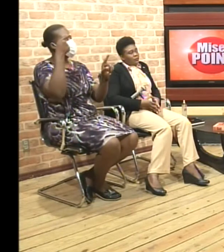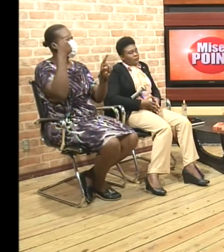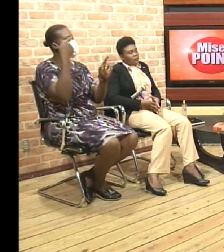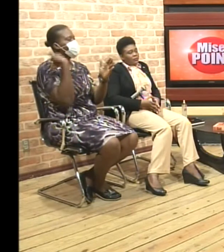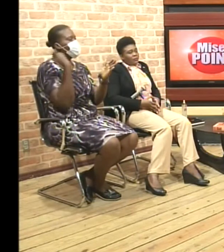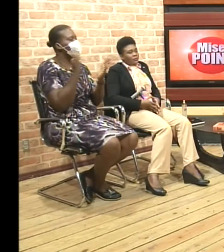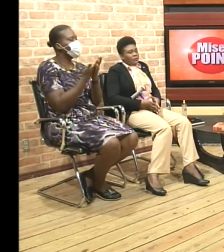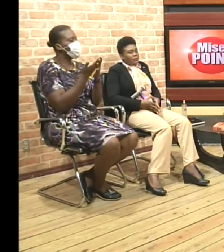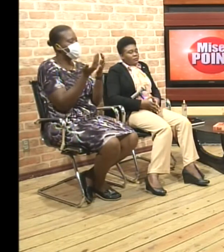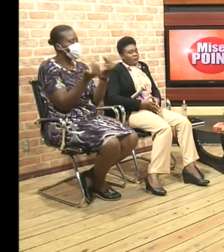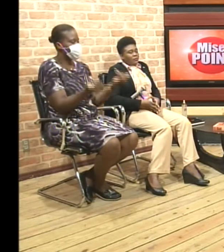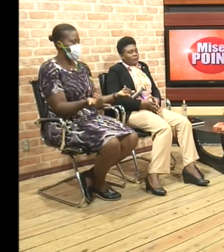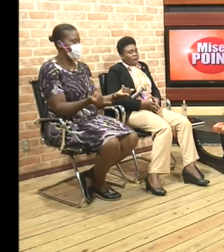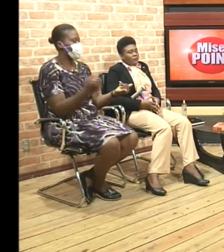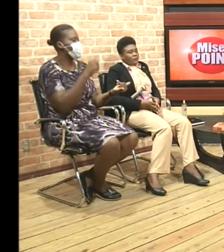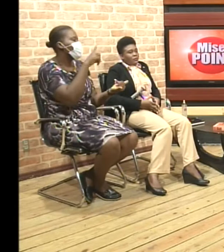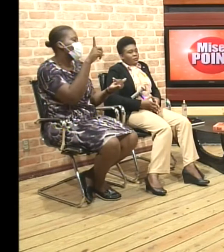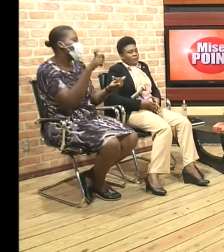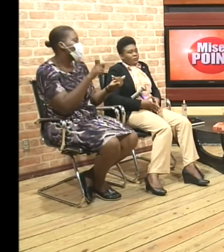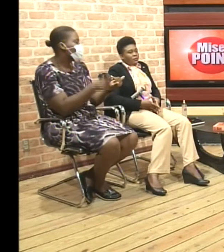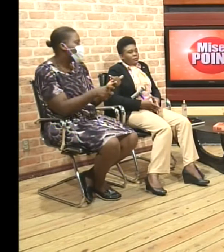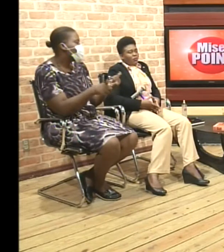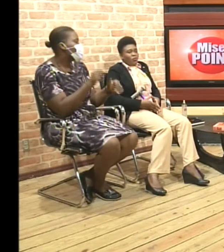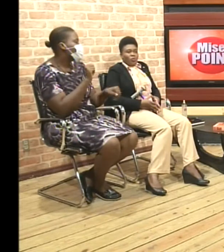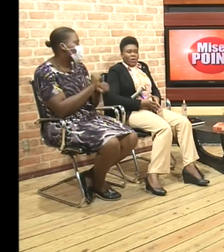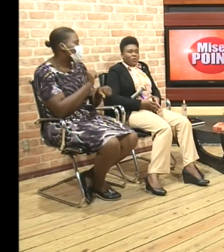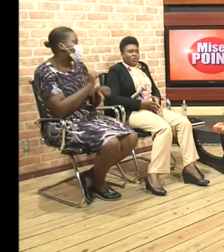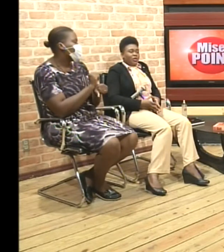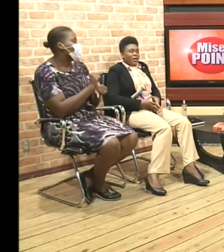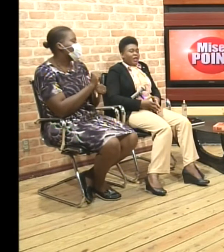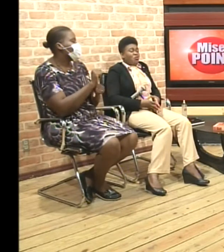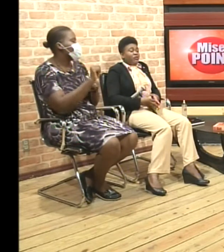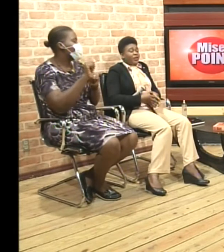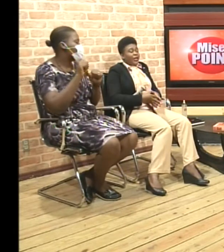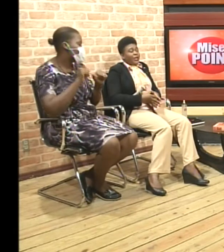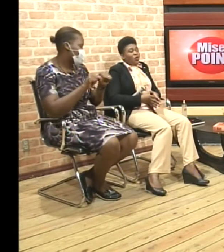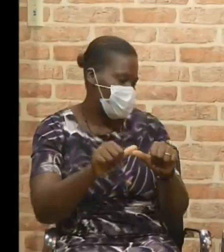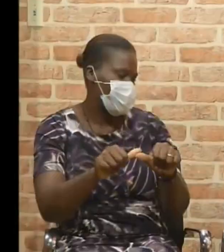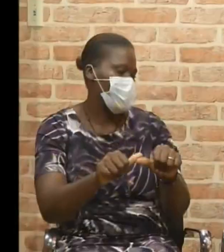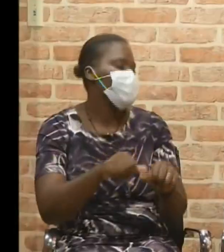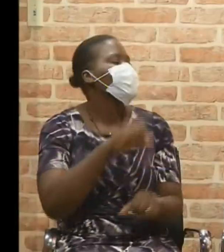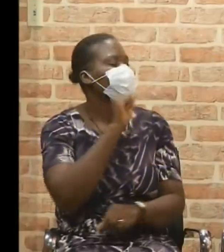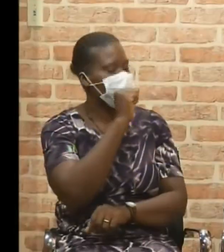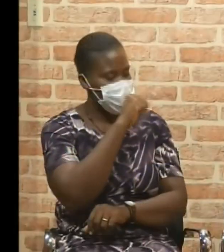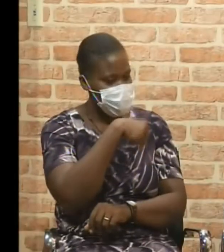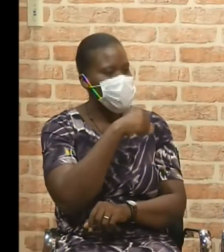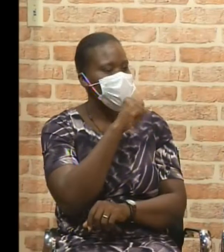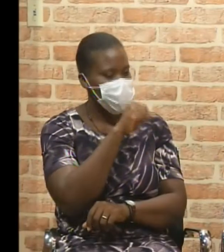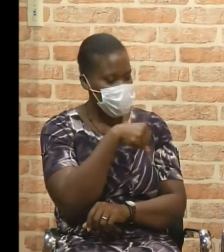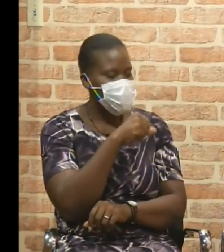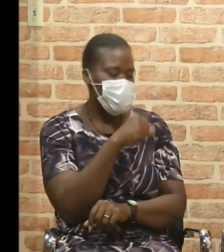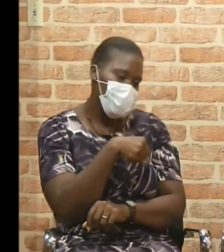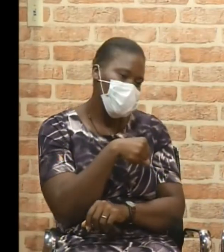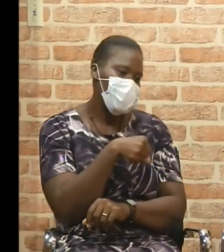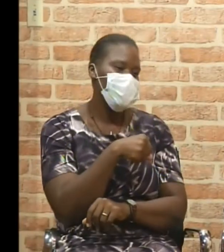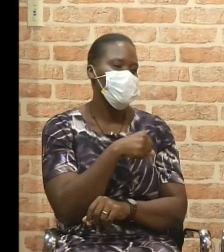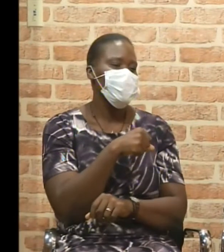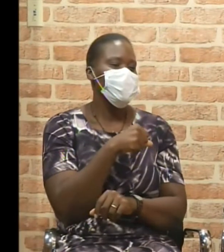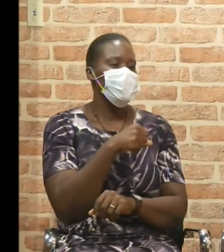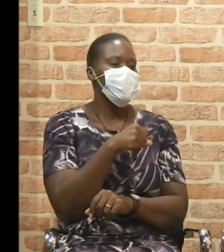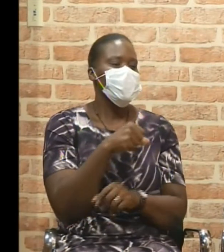commencez et arriver dans ce discours-là? Bien sûr. Et moi, je voulais être cohérent à discours.